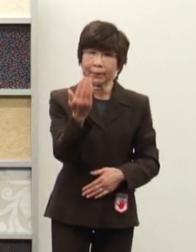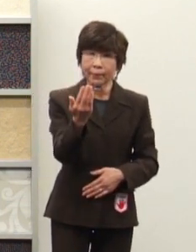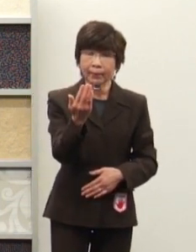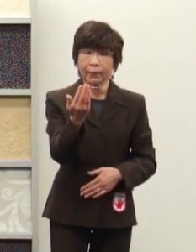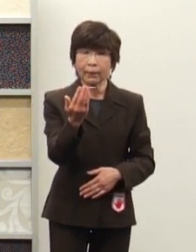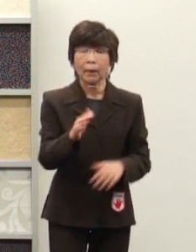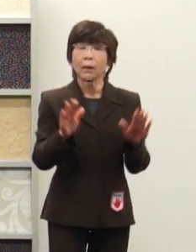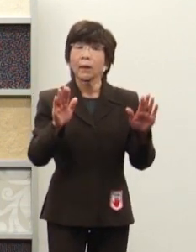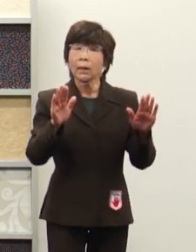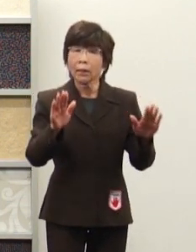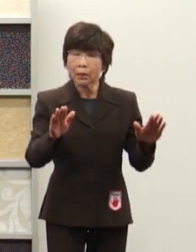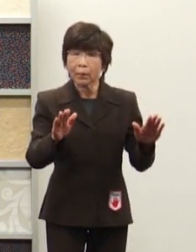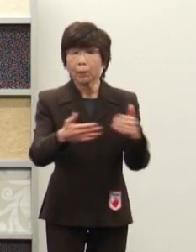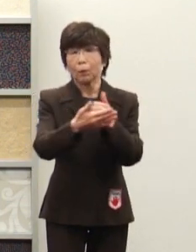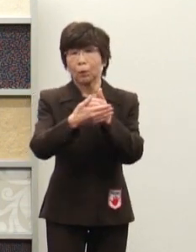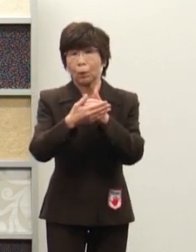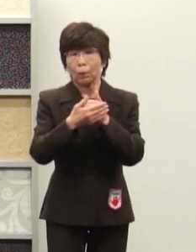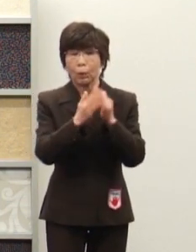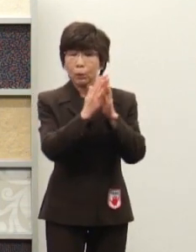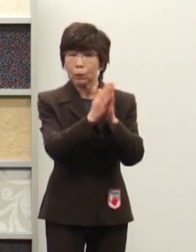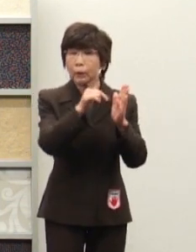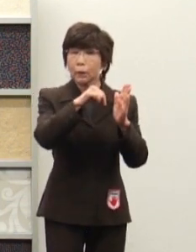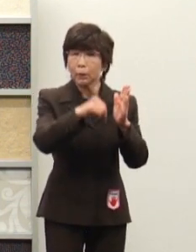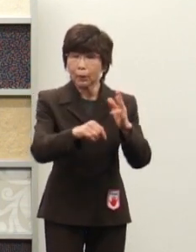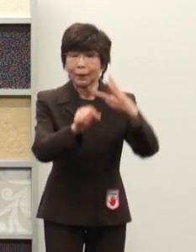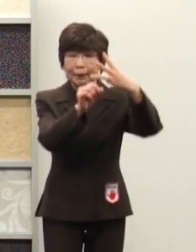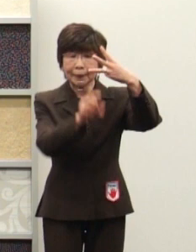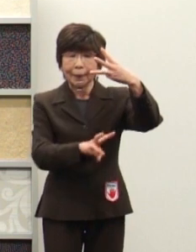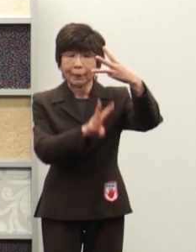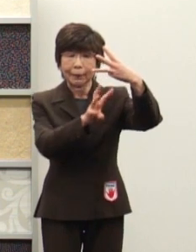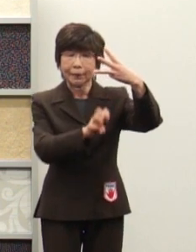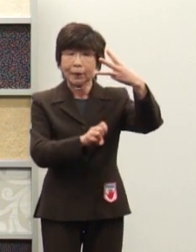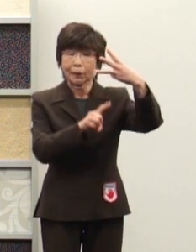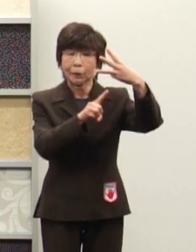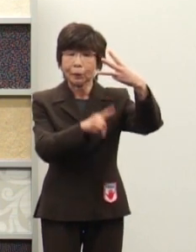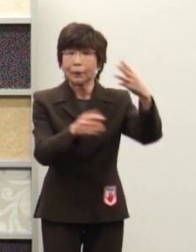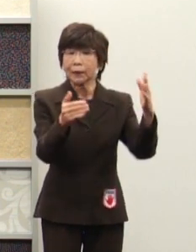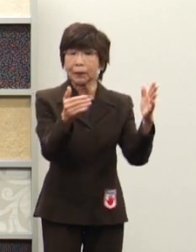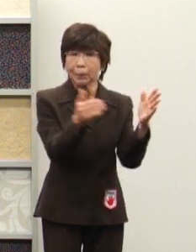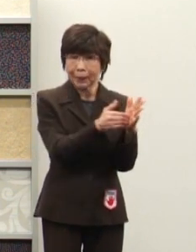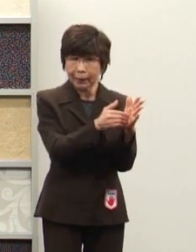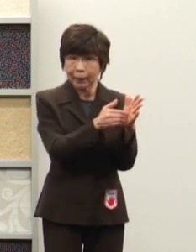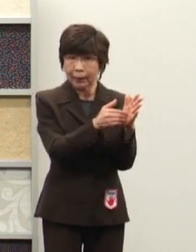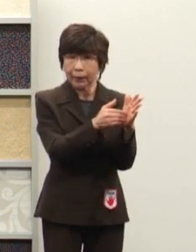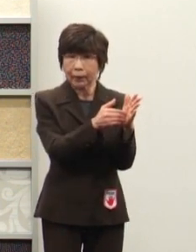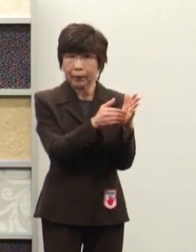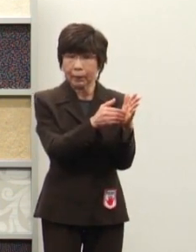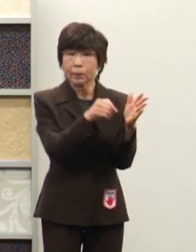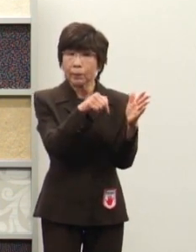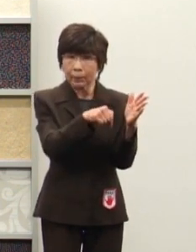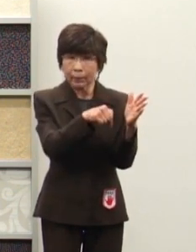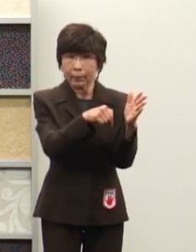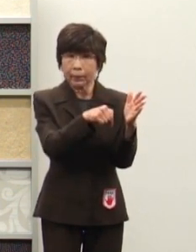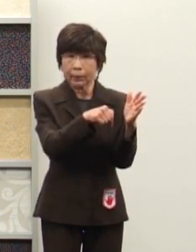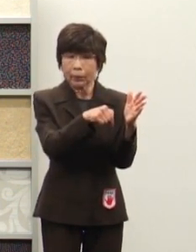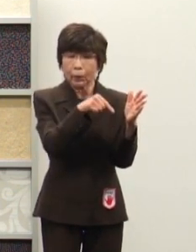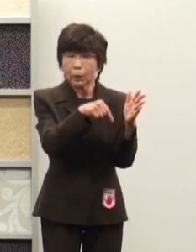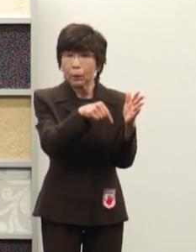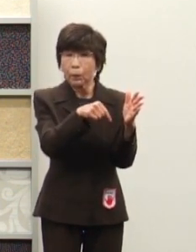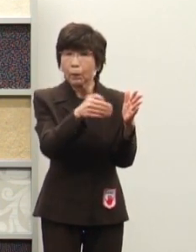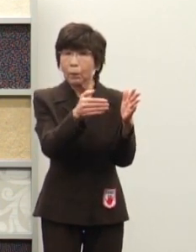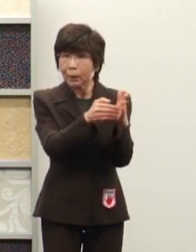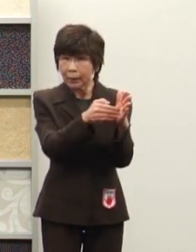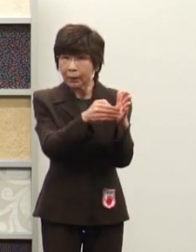現在の協力要請は3月31日までの間ってなってます。そうするとこの3月